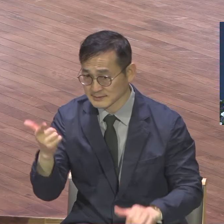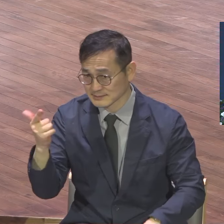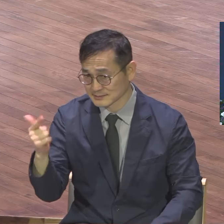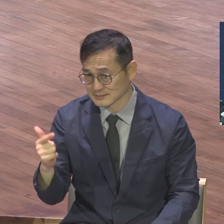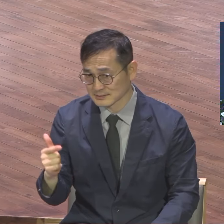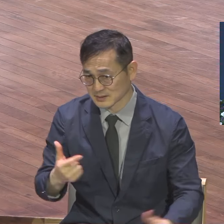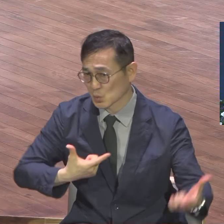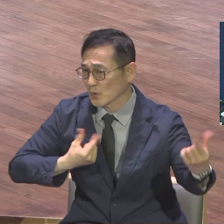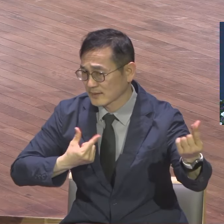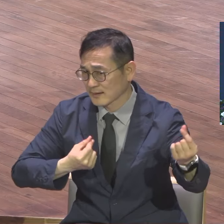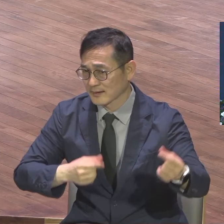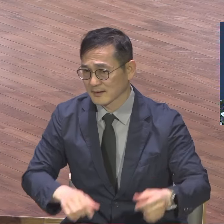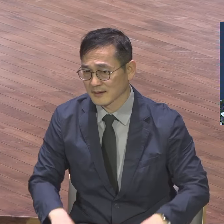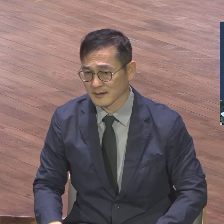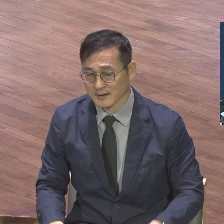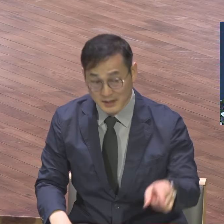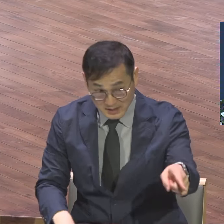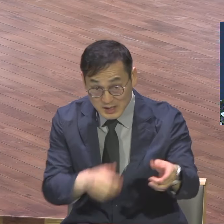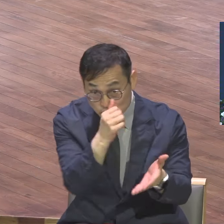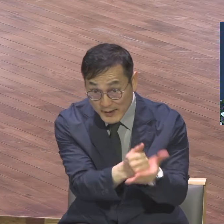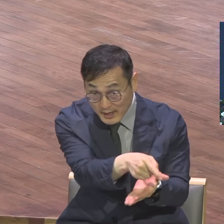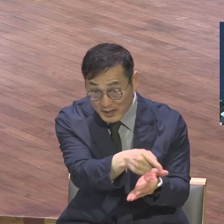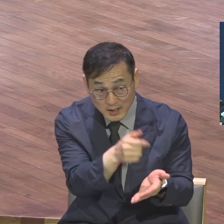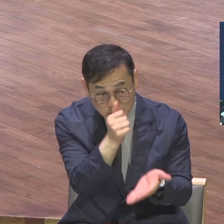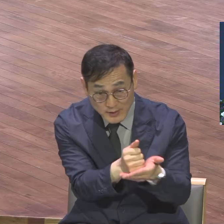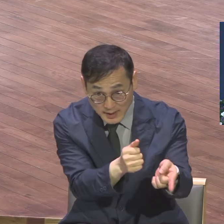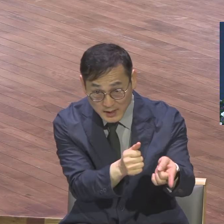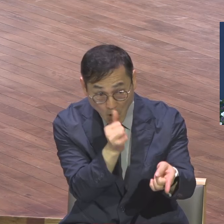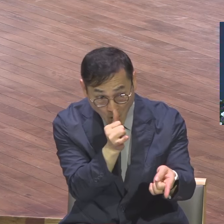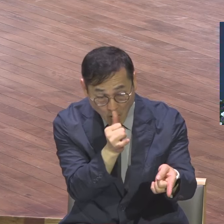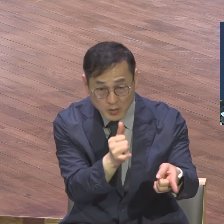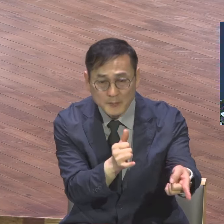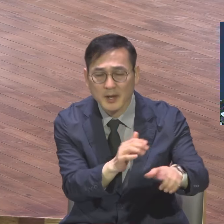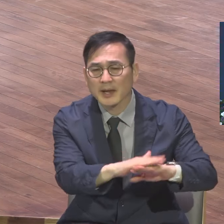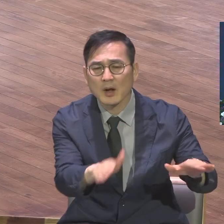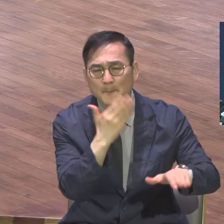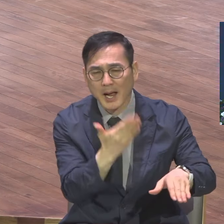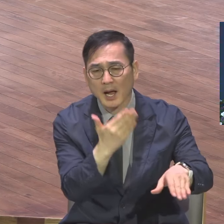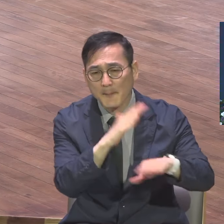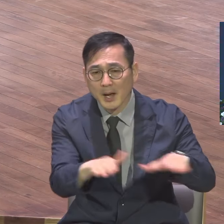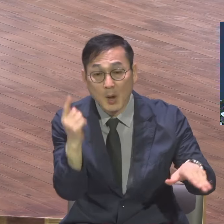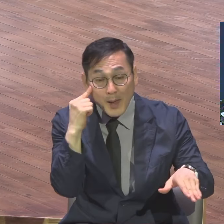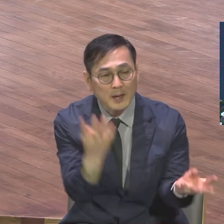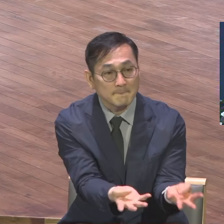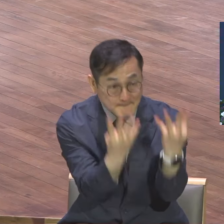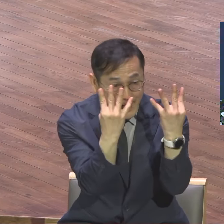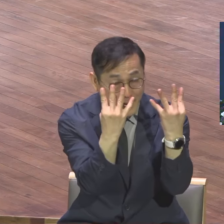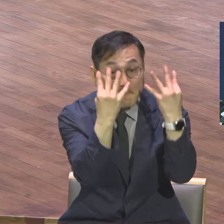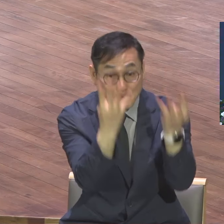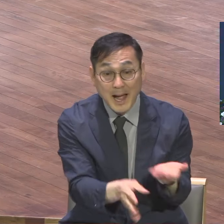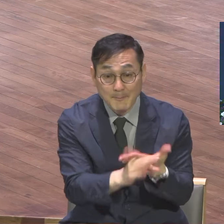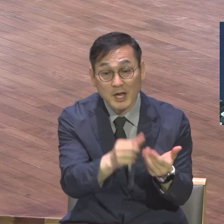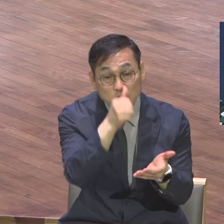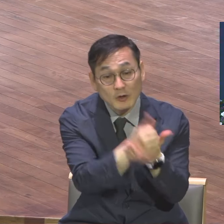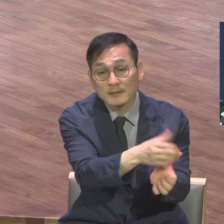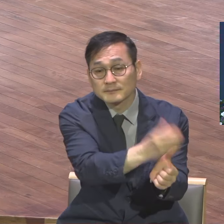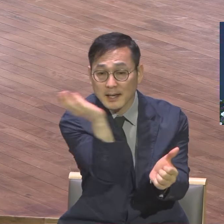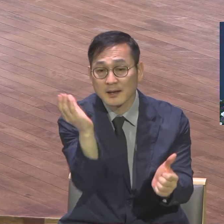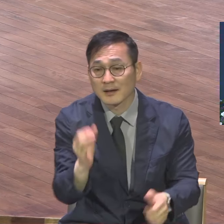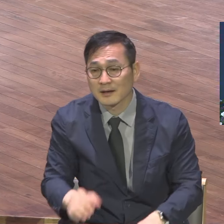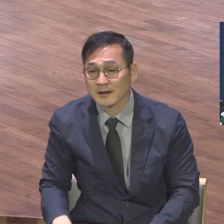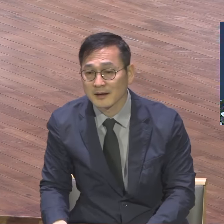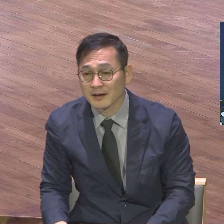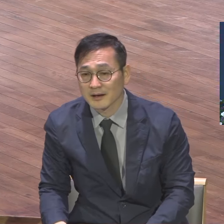죄는요 인간끼리 해결할 수 있어요. 그 죄의 대가 밖에 교도소 살고 나오면 끝이에요. 누가 말